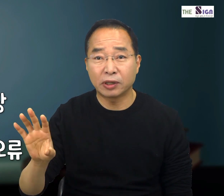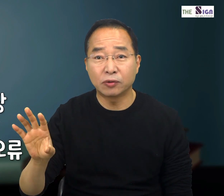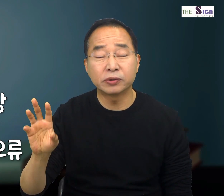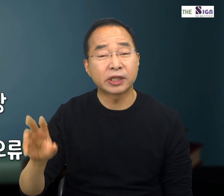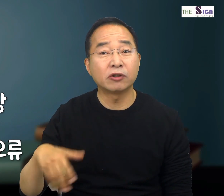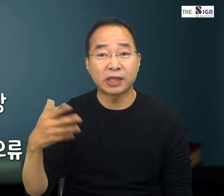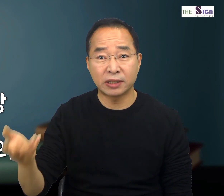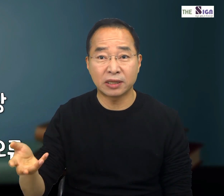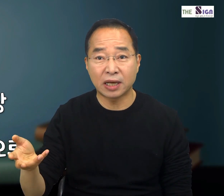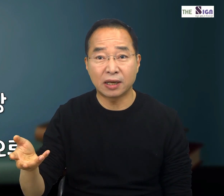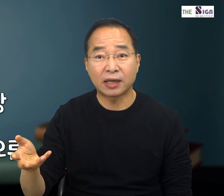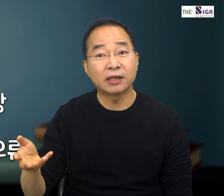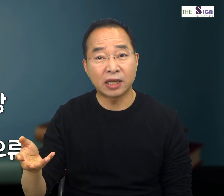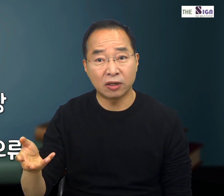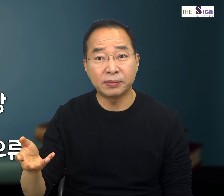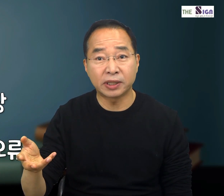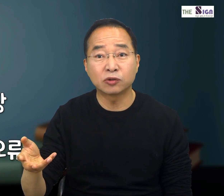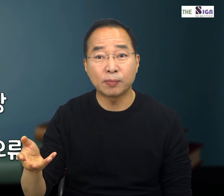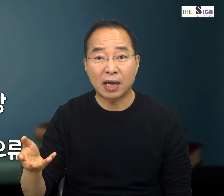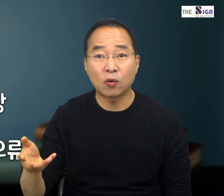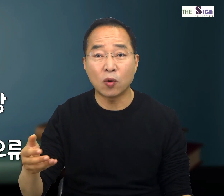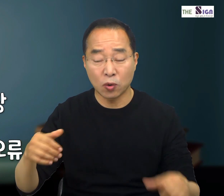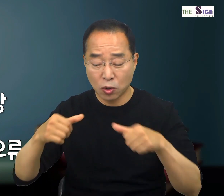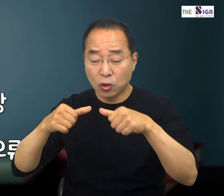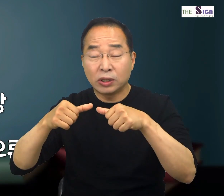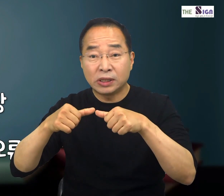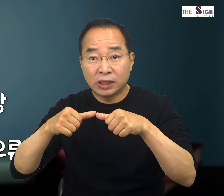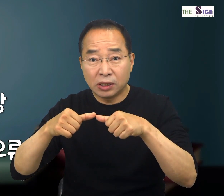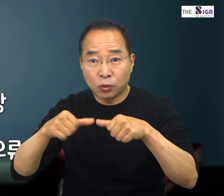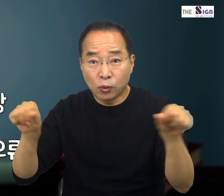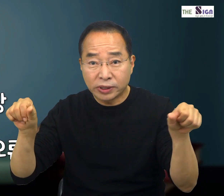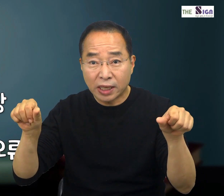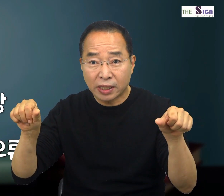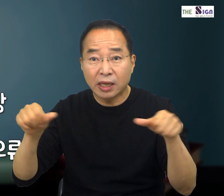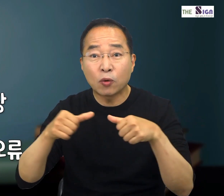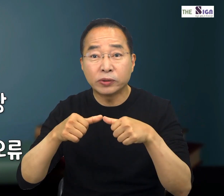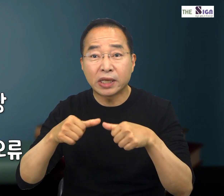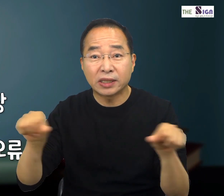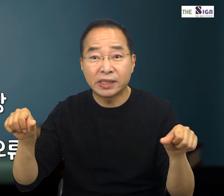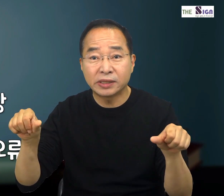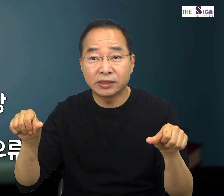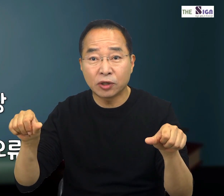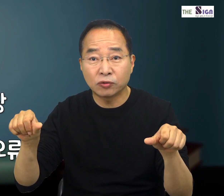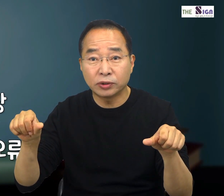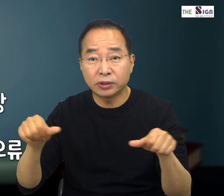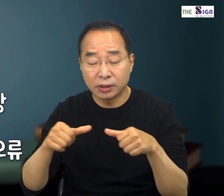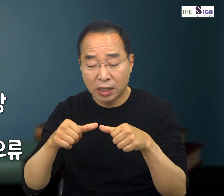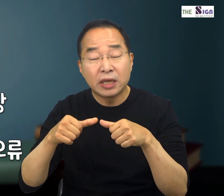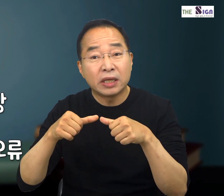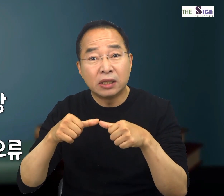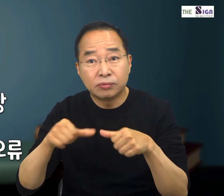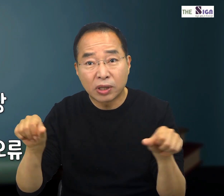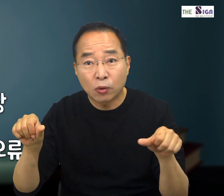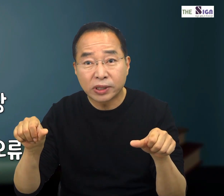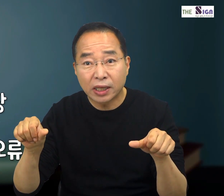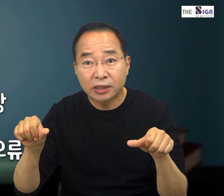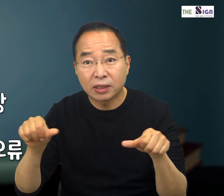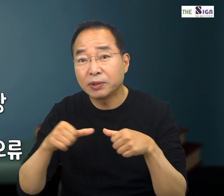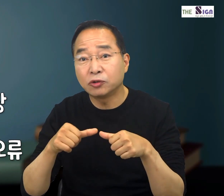되고 새 걸 사야 된다라는 개념일 때가 좀 많고, 이 동작에 고장을 했을 경우는 일부가 고장났기 때문에 이건